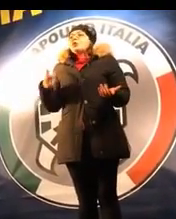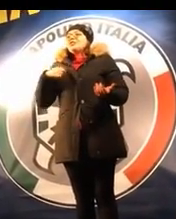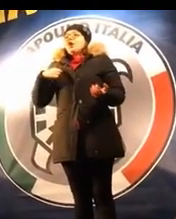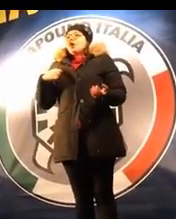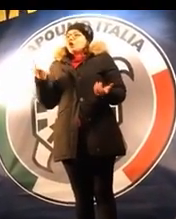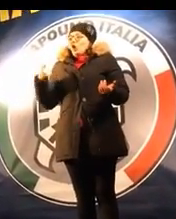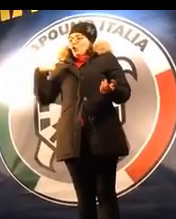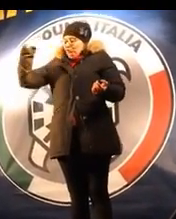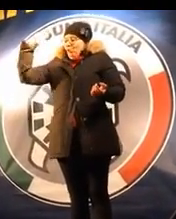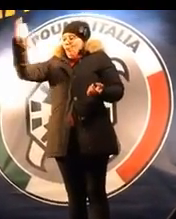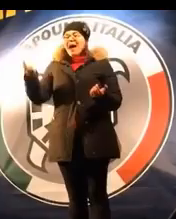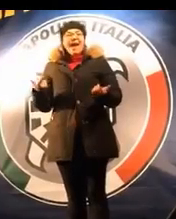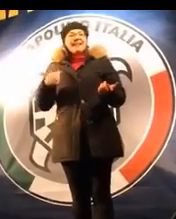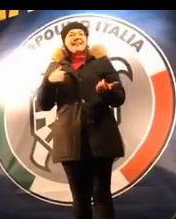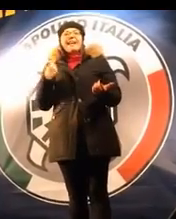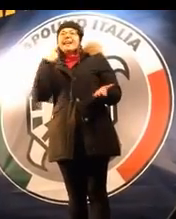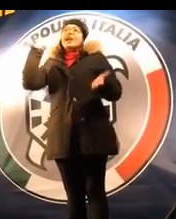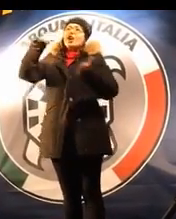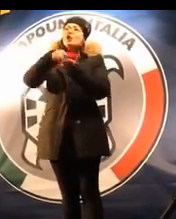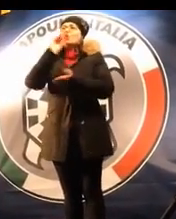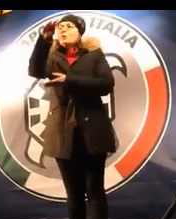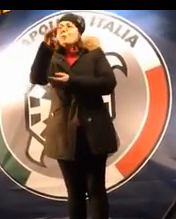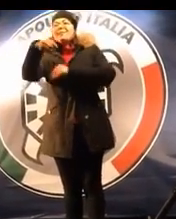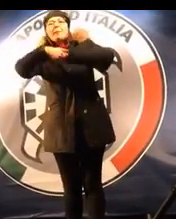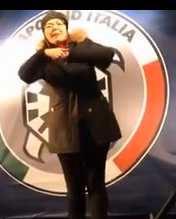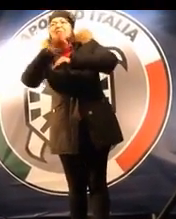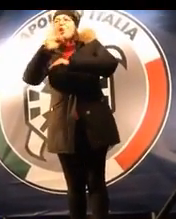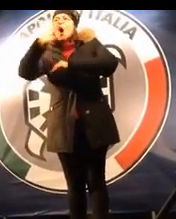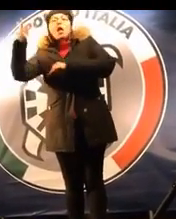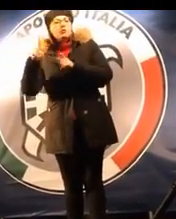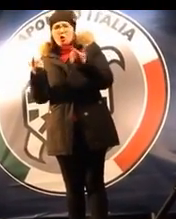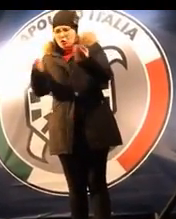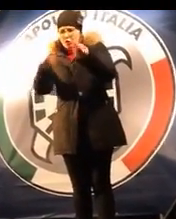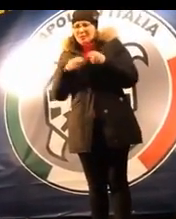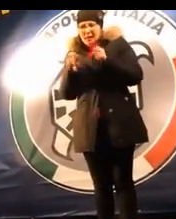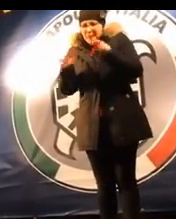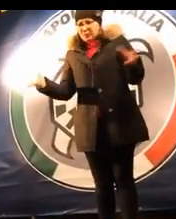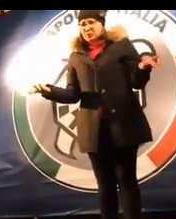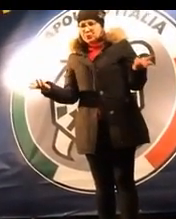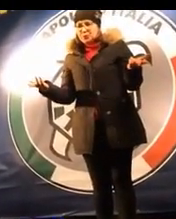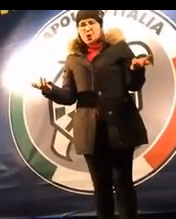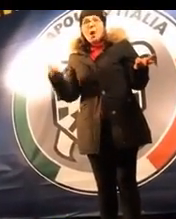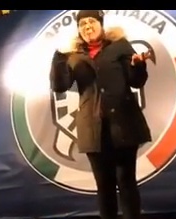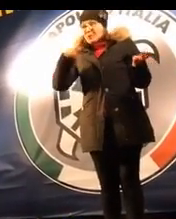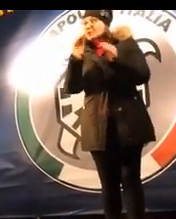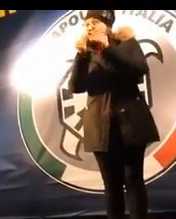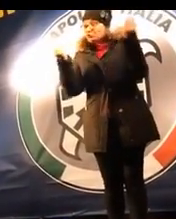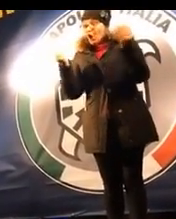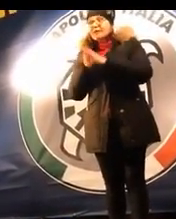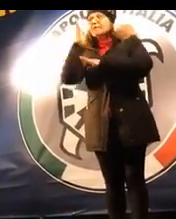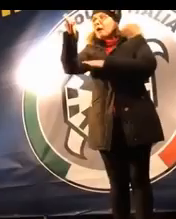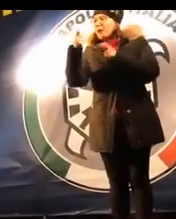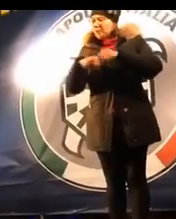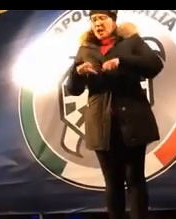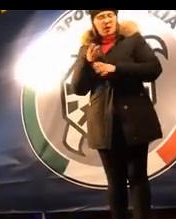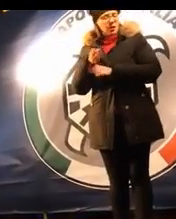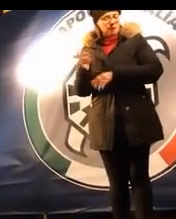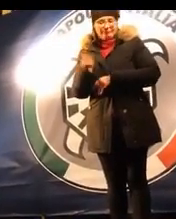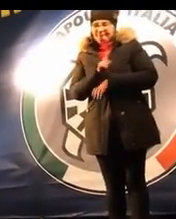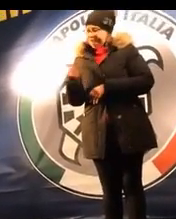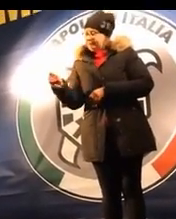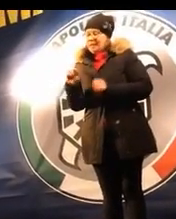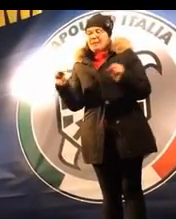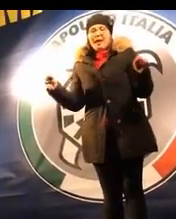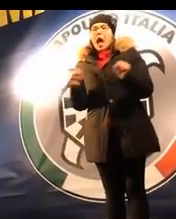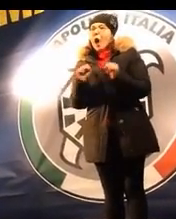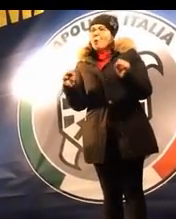più rientrare nel circuito economico bancario. Quindi i giovani oggi in banca non ci vanno perché hanno paura di cadere nel tranello.